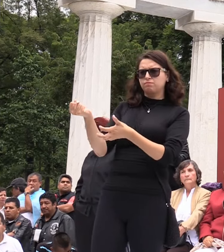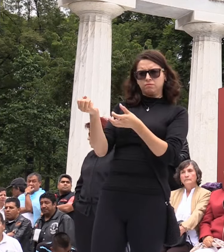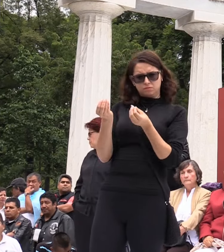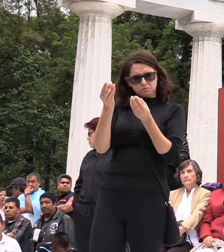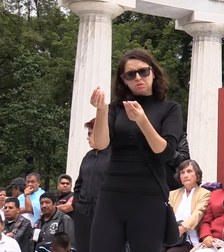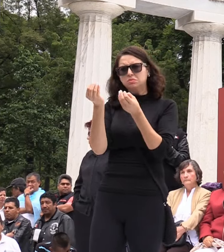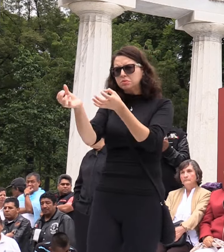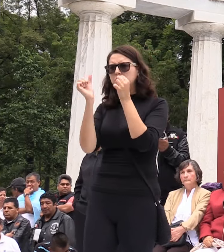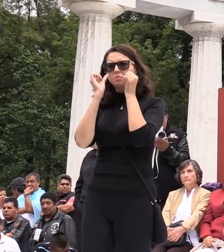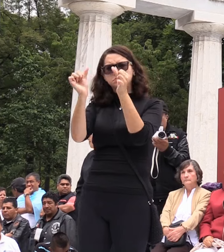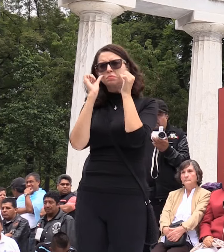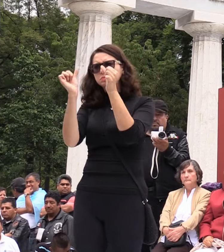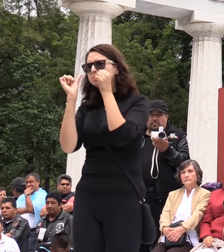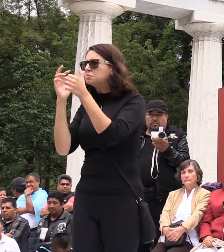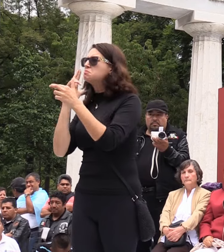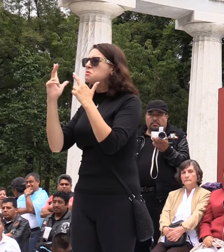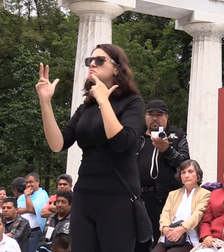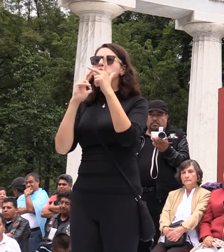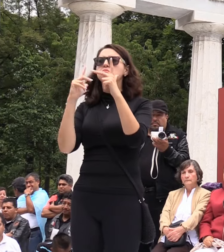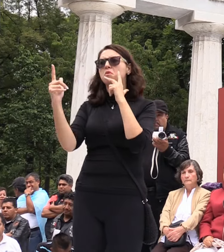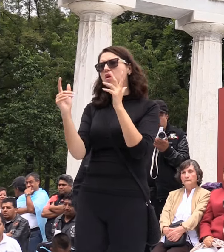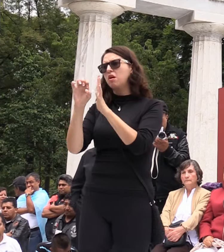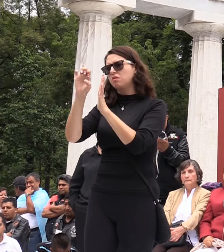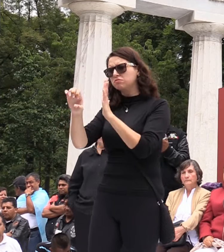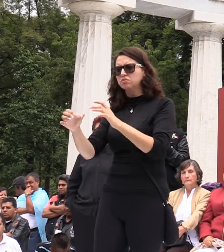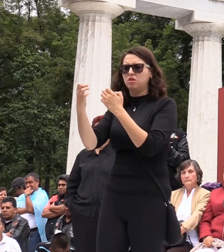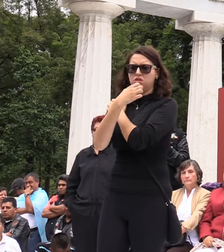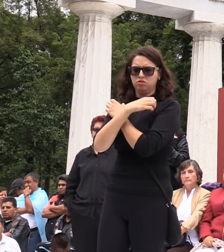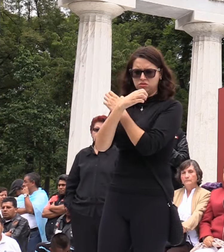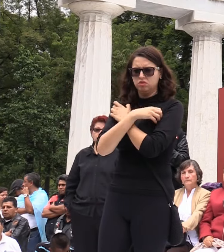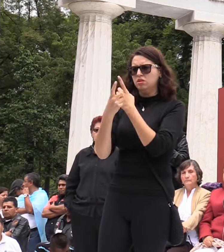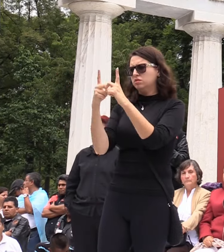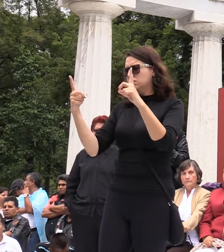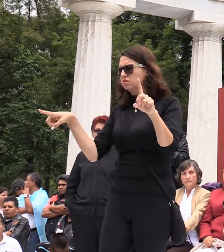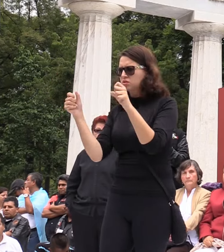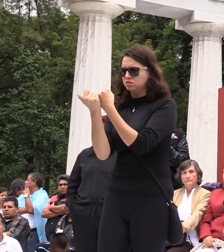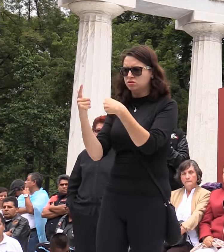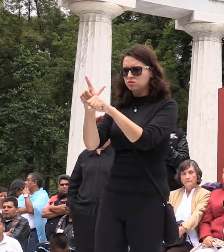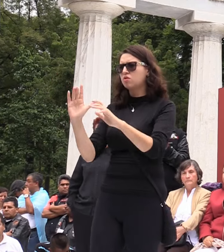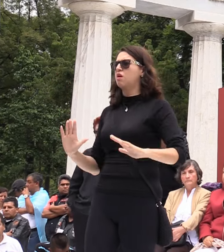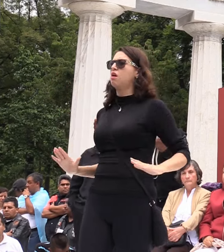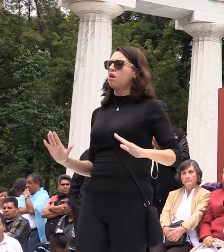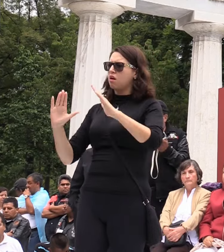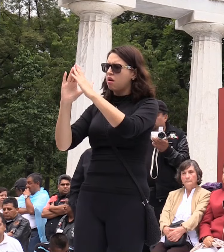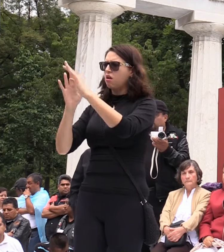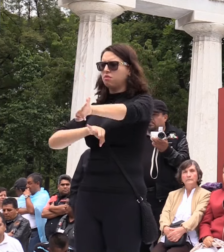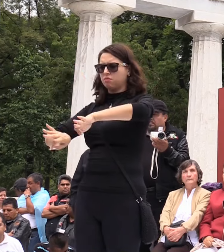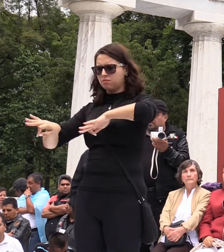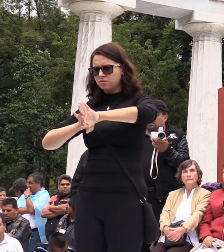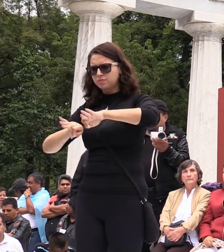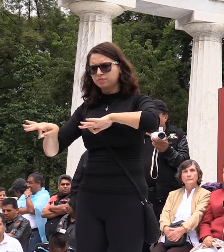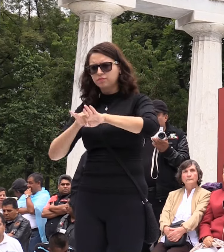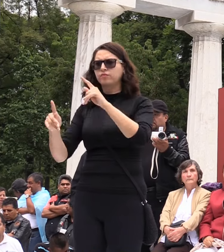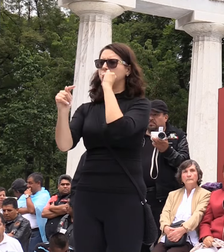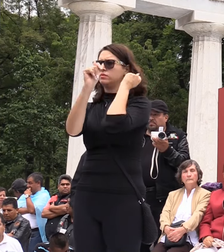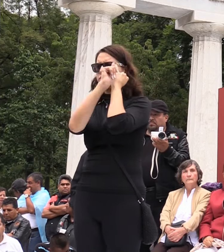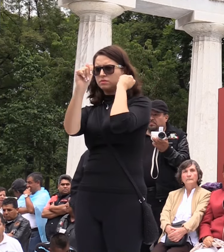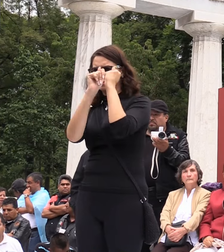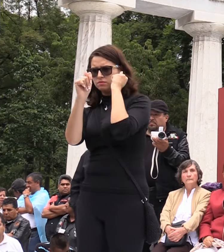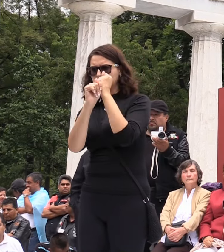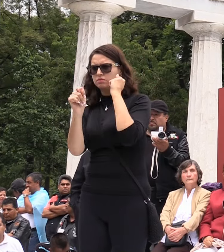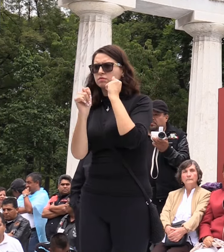mayores demandas, como son educación, desarrollo social, vivienda, empleo, transporte